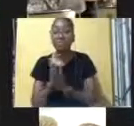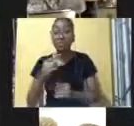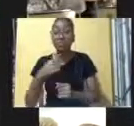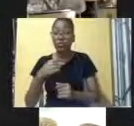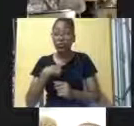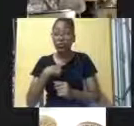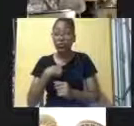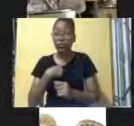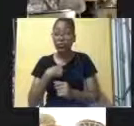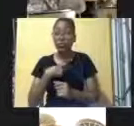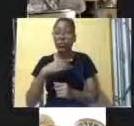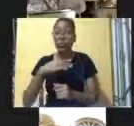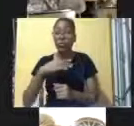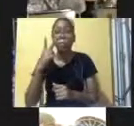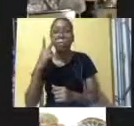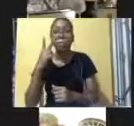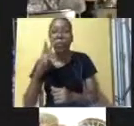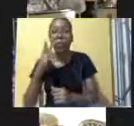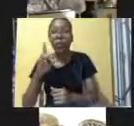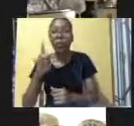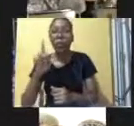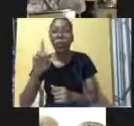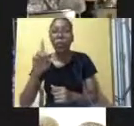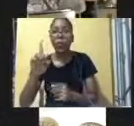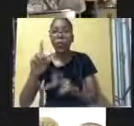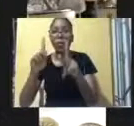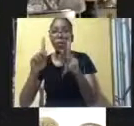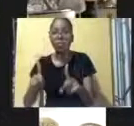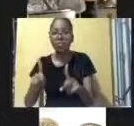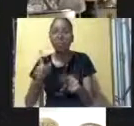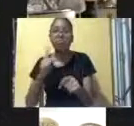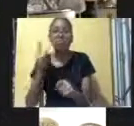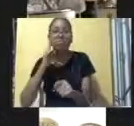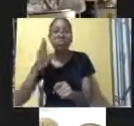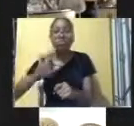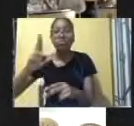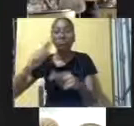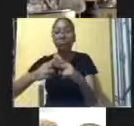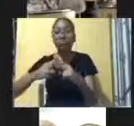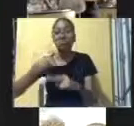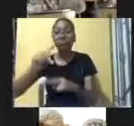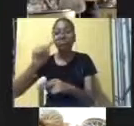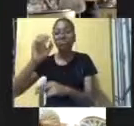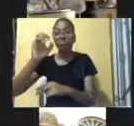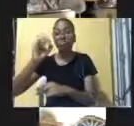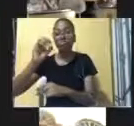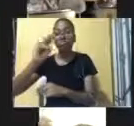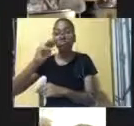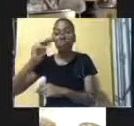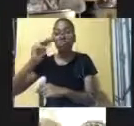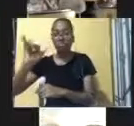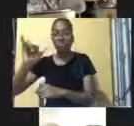Tommy. Tommy es una persona sorda. Y la situación es que Tommy vaya donde